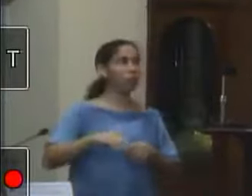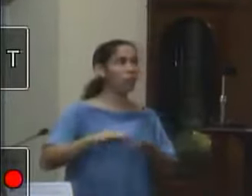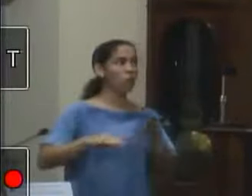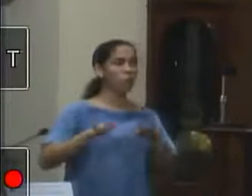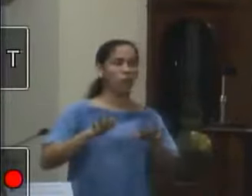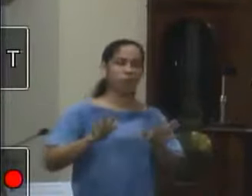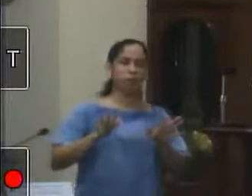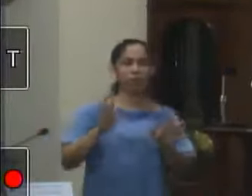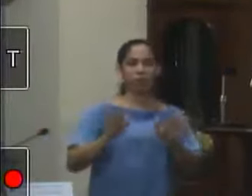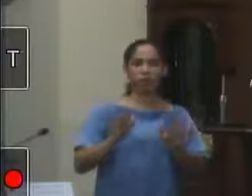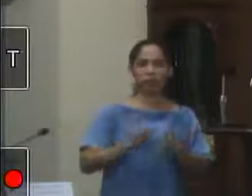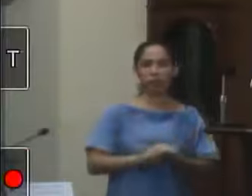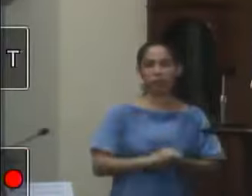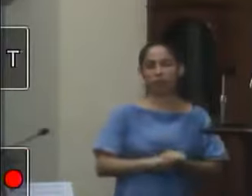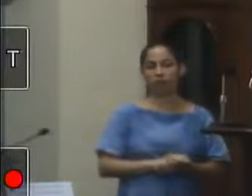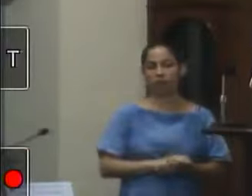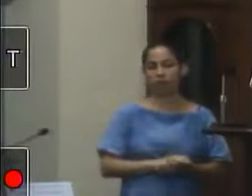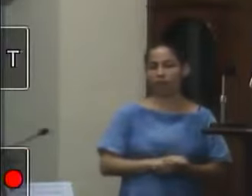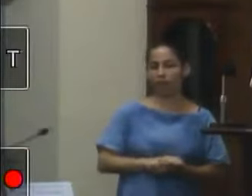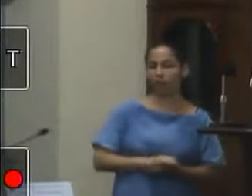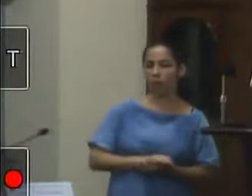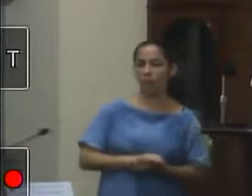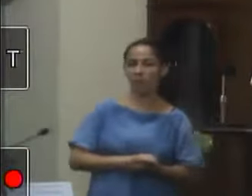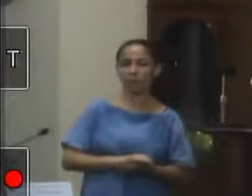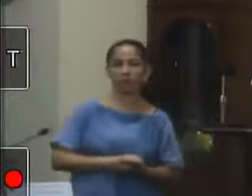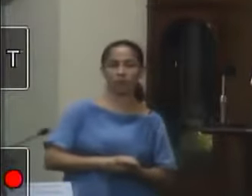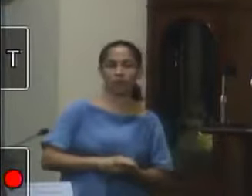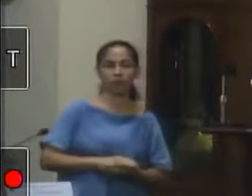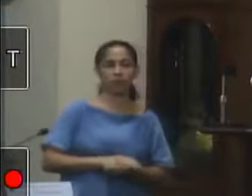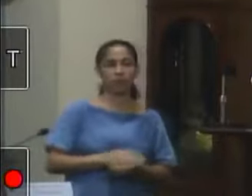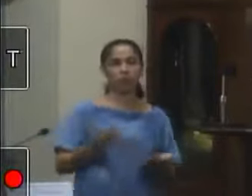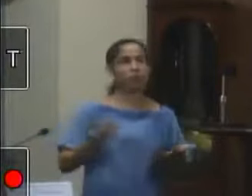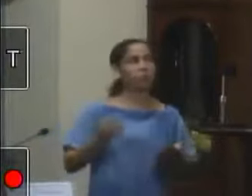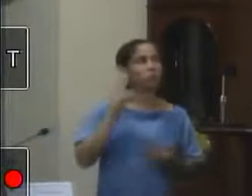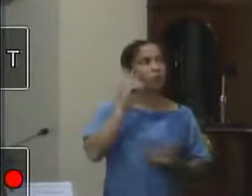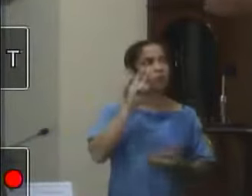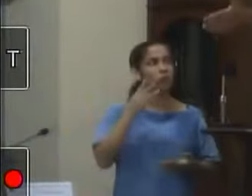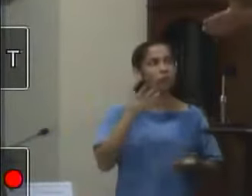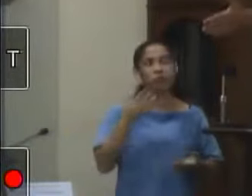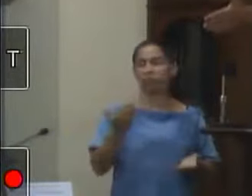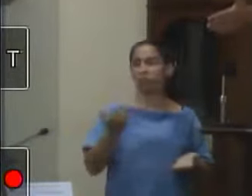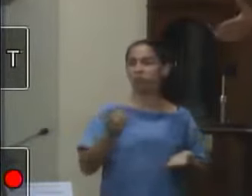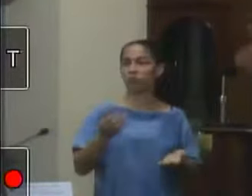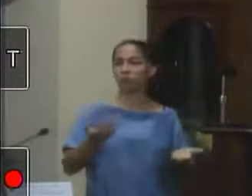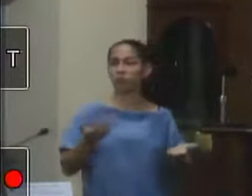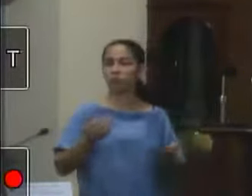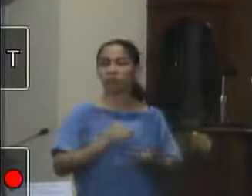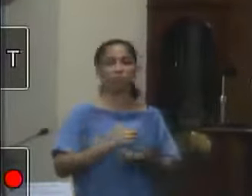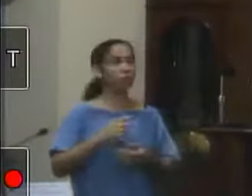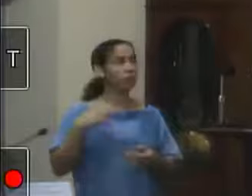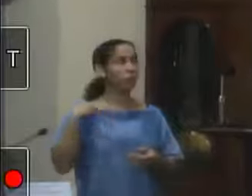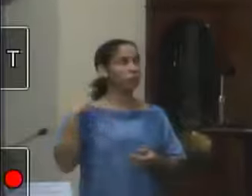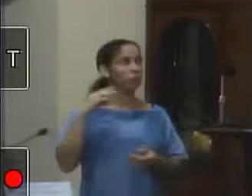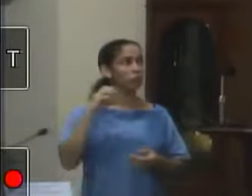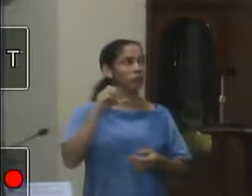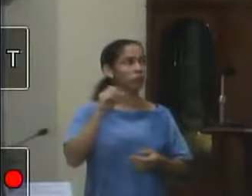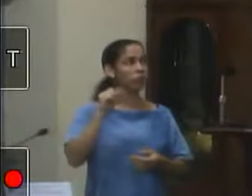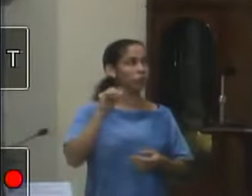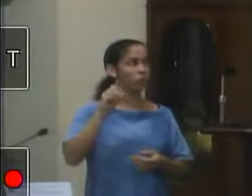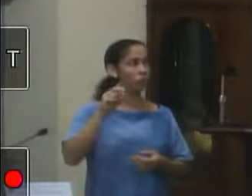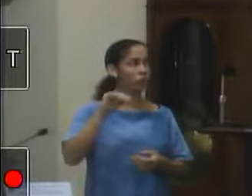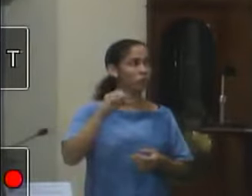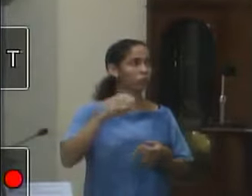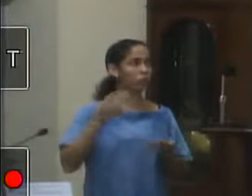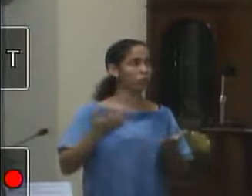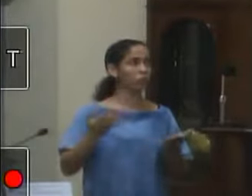que tenho. E a gente vê hoje de encontro o vereador Silvio, que esteve